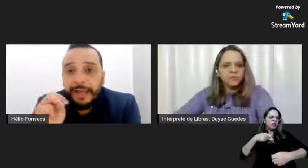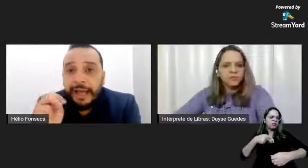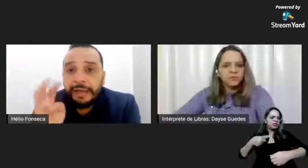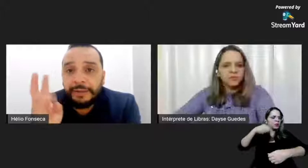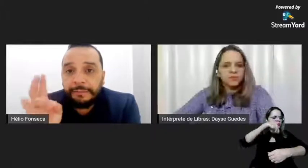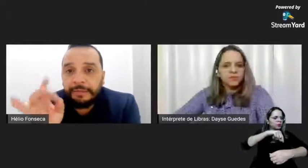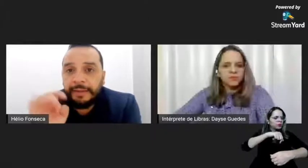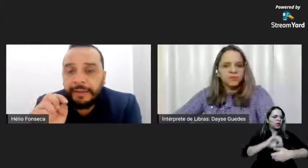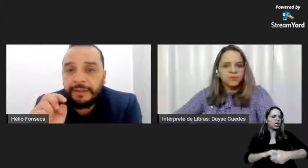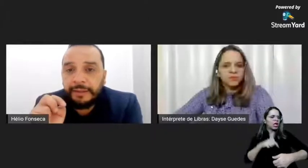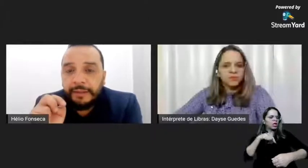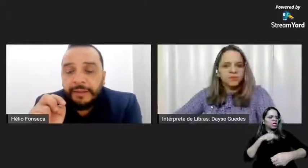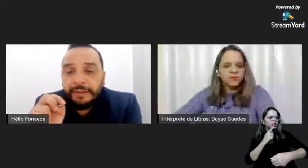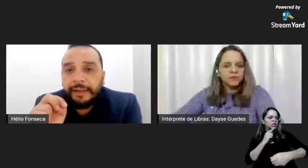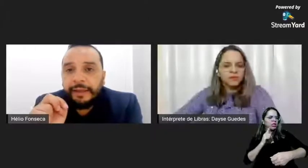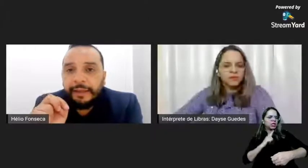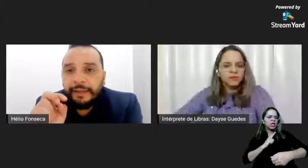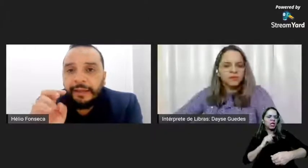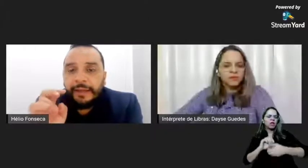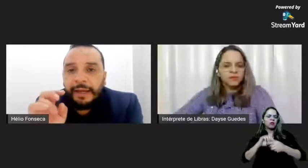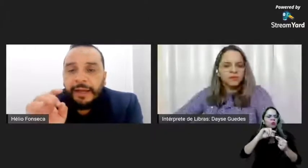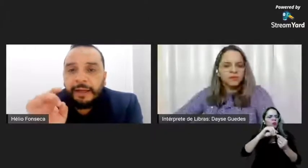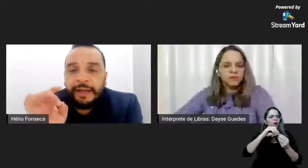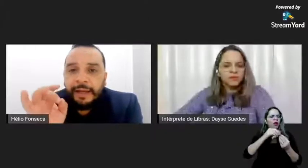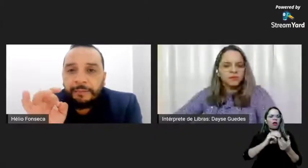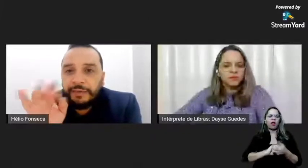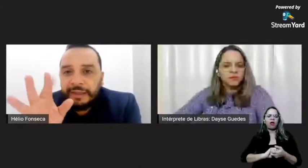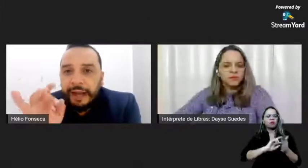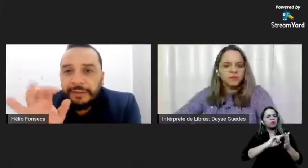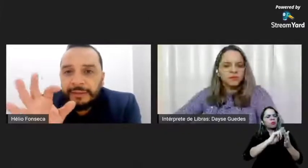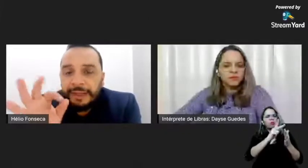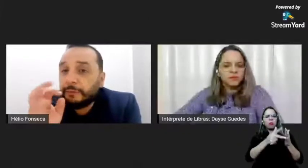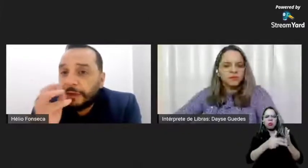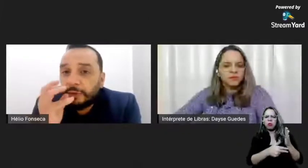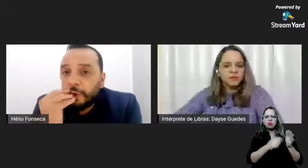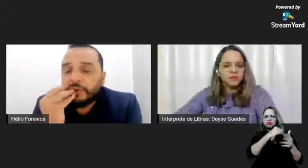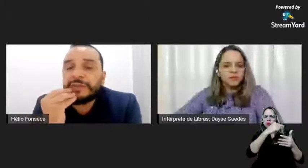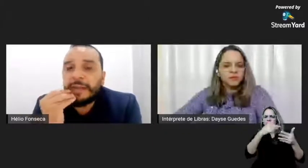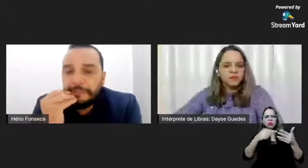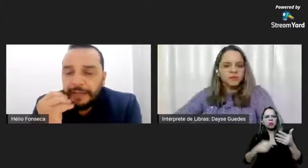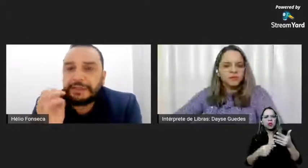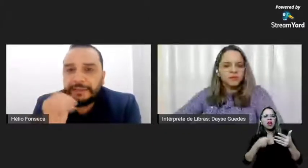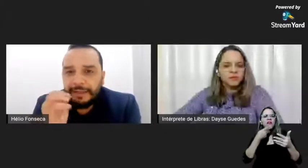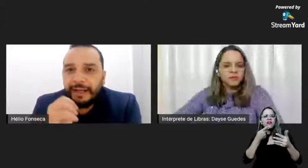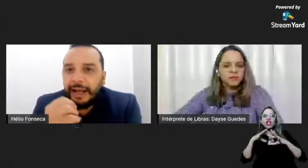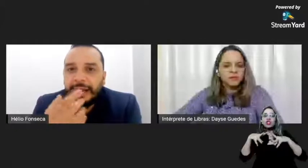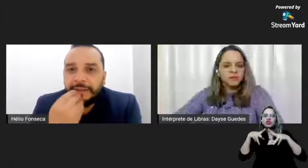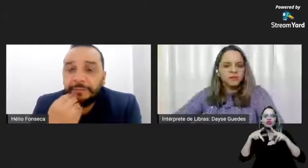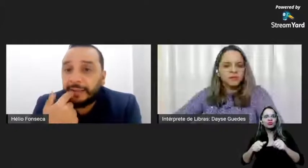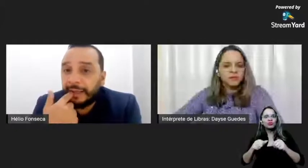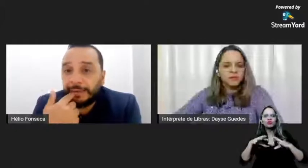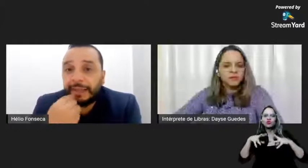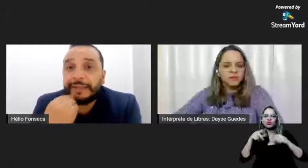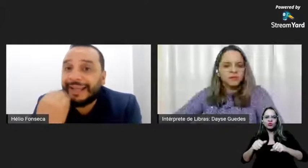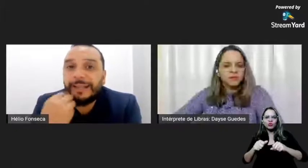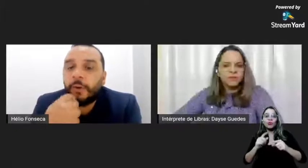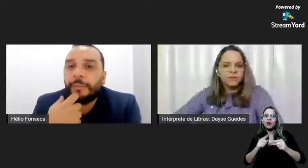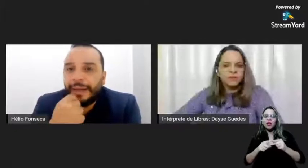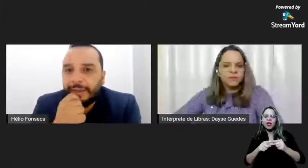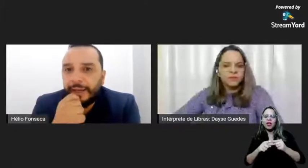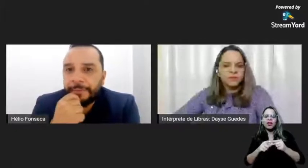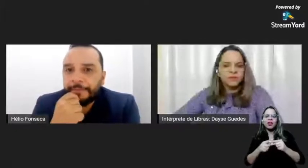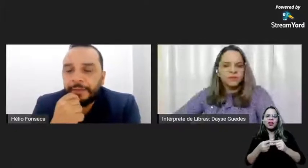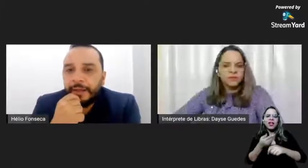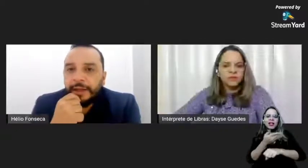ele fala, aqui tem alho, tem pimenta, tem mostarda, ele fala todos os temperos que tem na carne, por quê? Porque ele